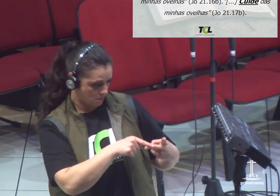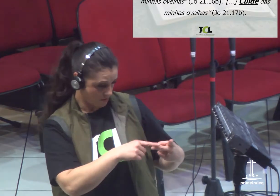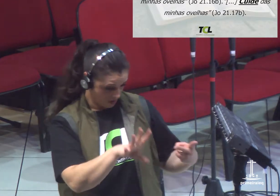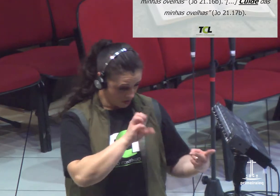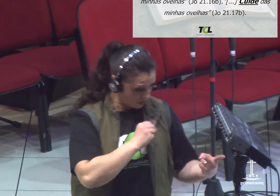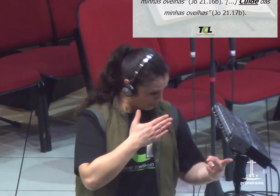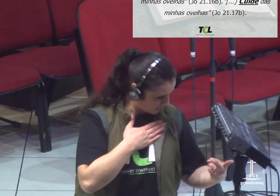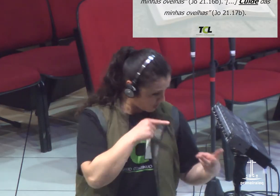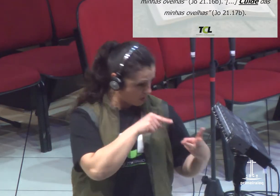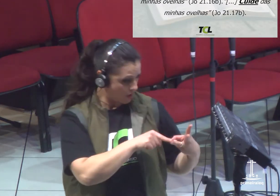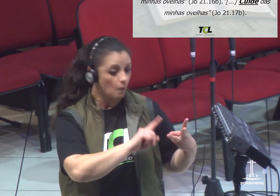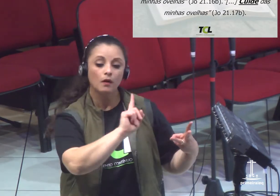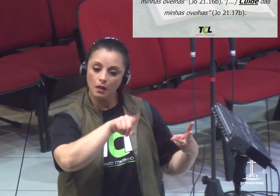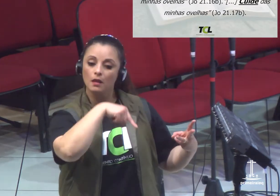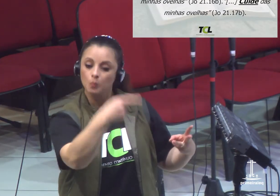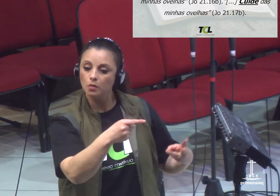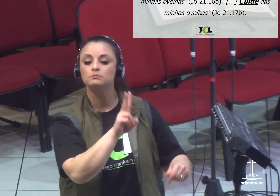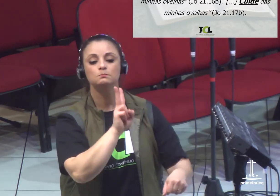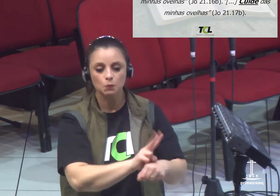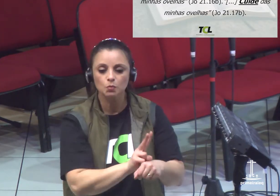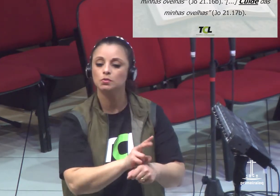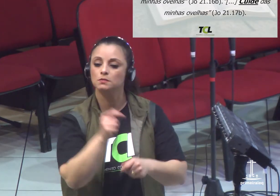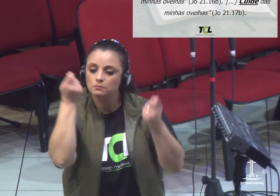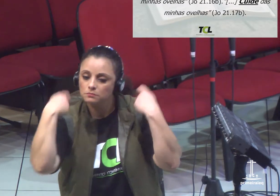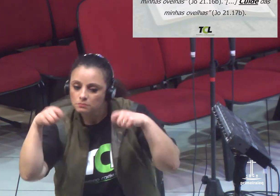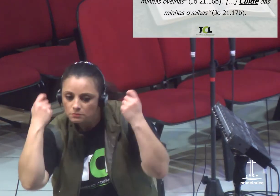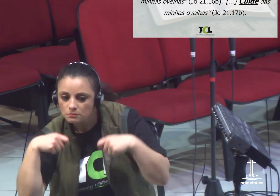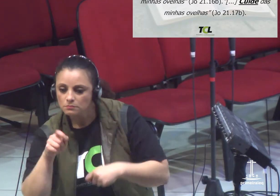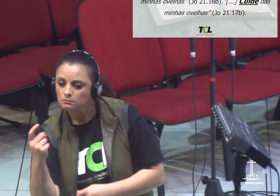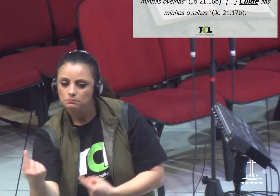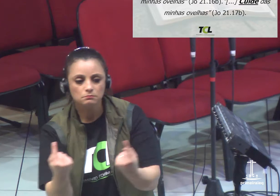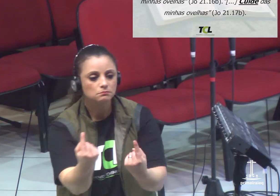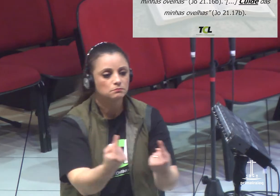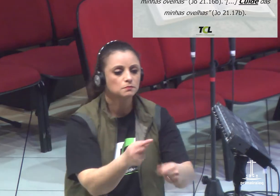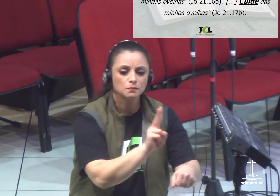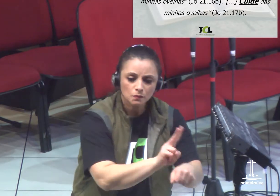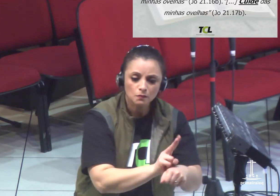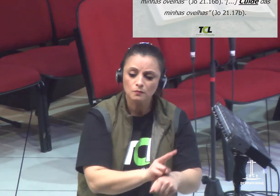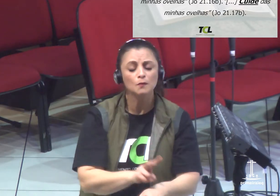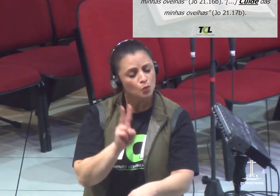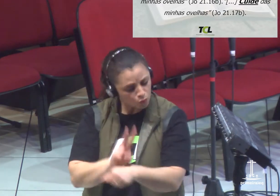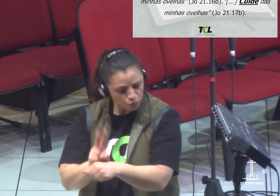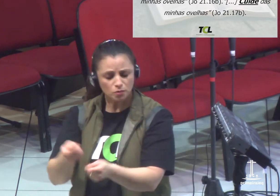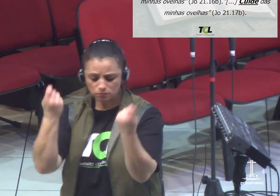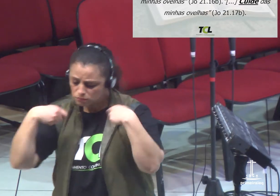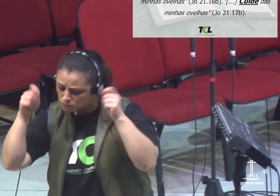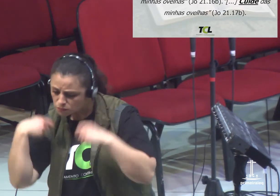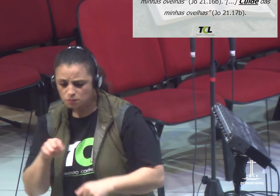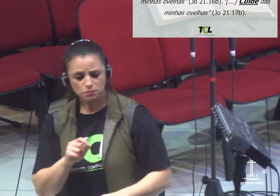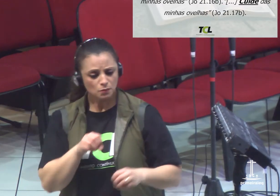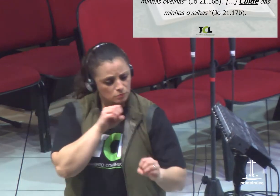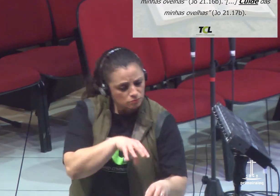que sim, e em seguida da resposta positiva de Pedro, era isso que Jesus disse: cuide dos meus cordeiros, pastorei as